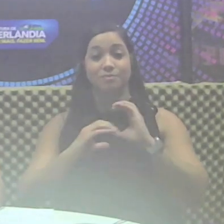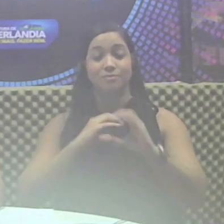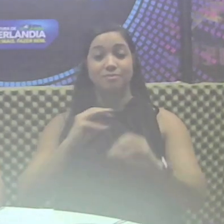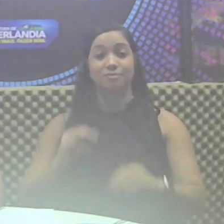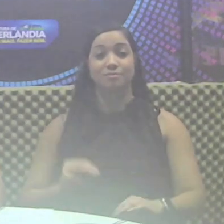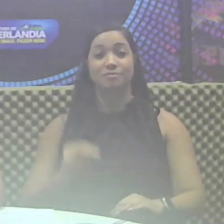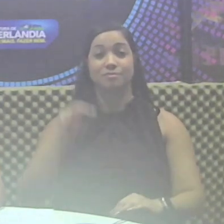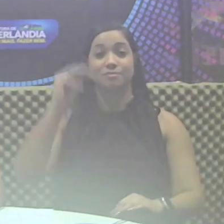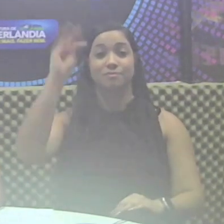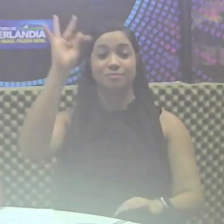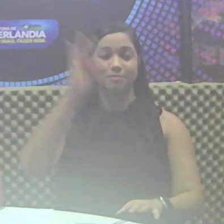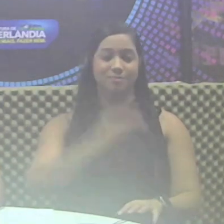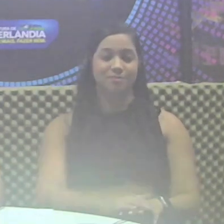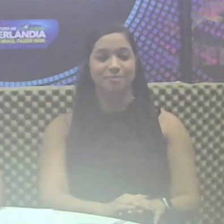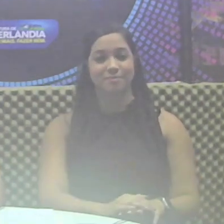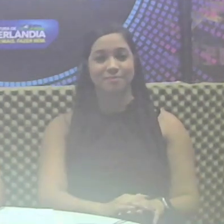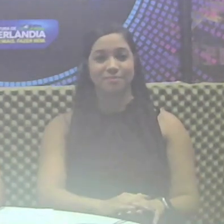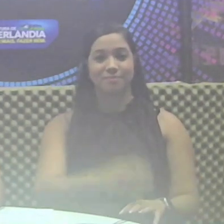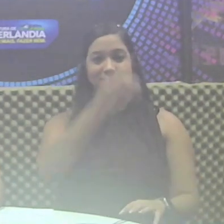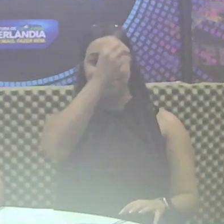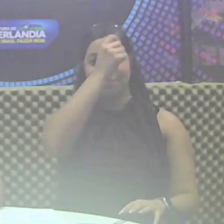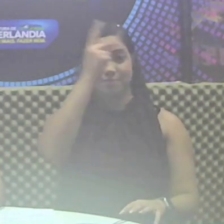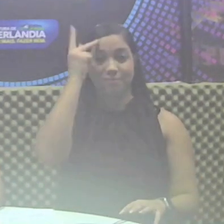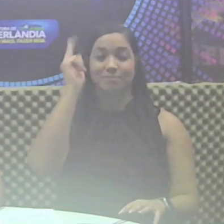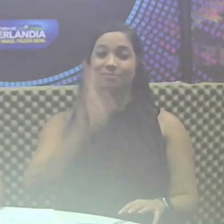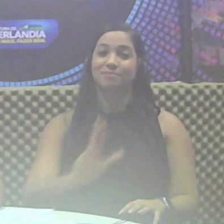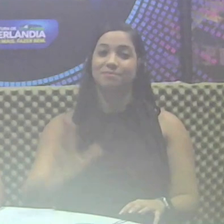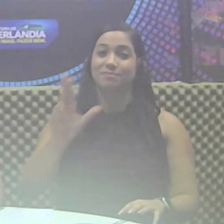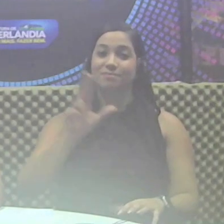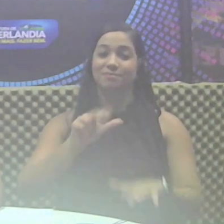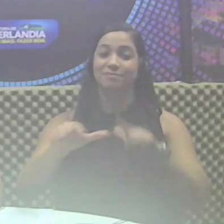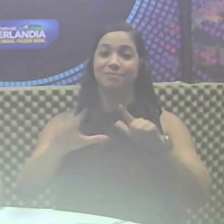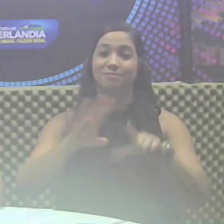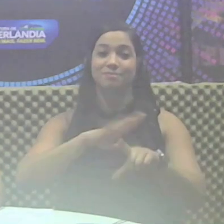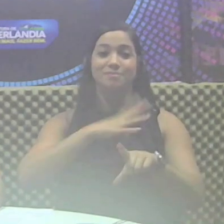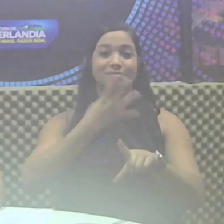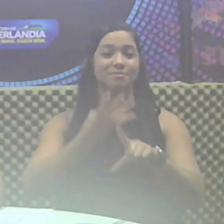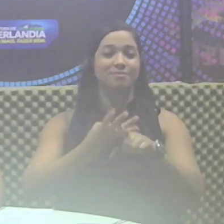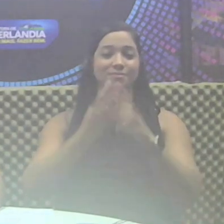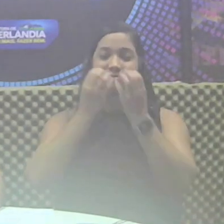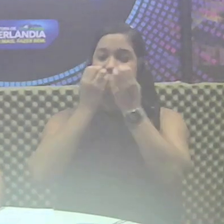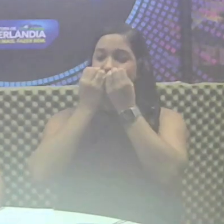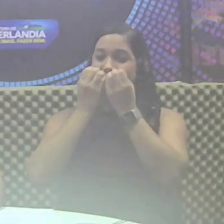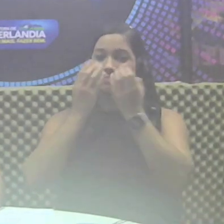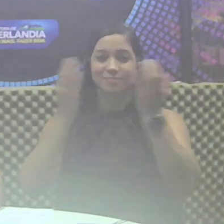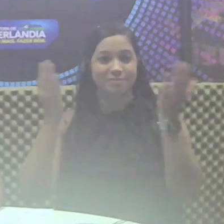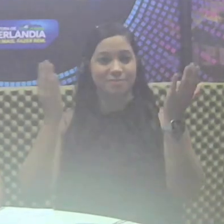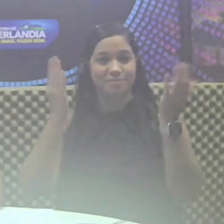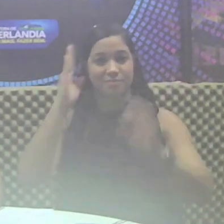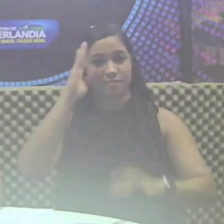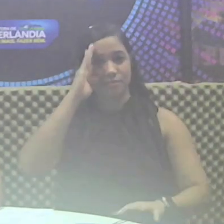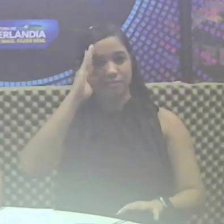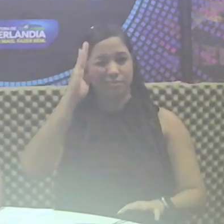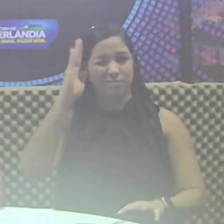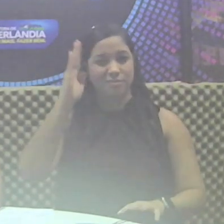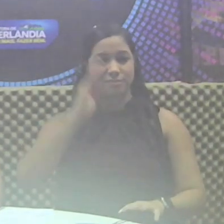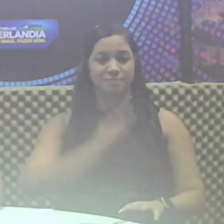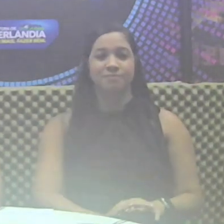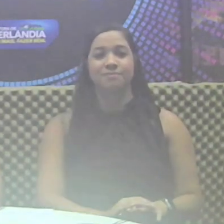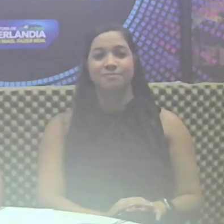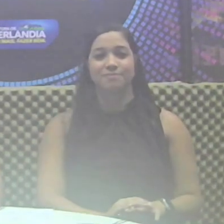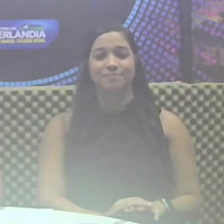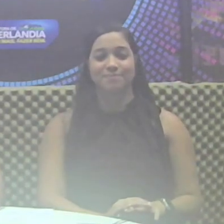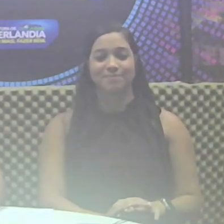comunicação, Marco Túlio de Castro Kalimann, prefeitura de Uberlândia, Fazer mais, fazer bem. Até a